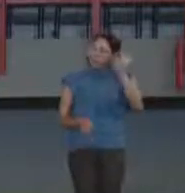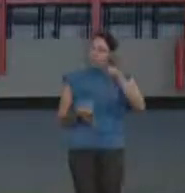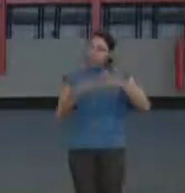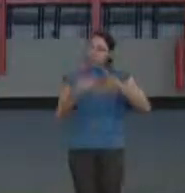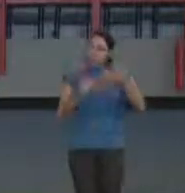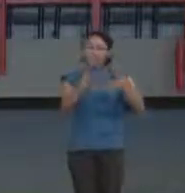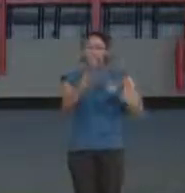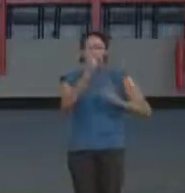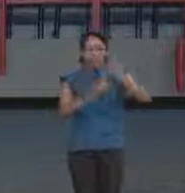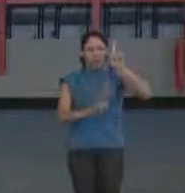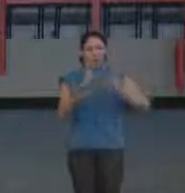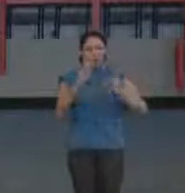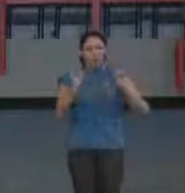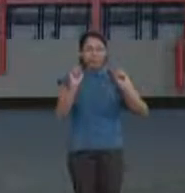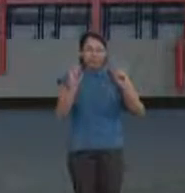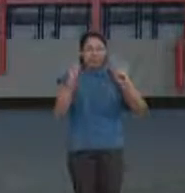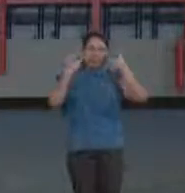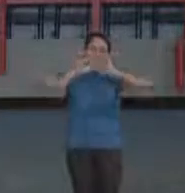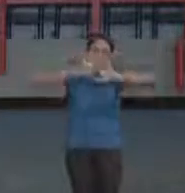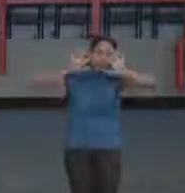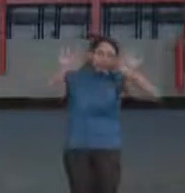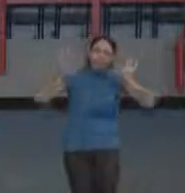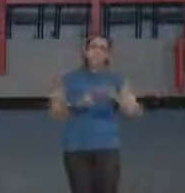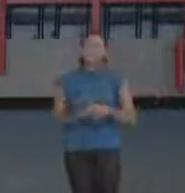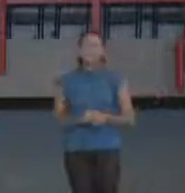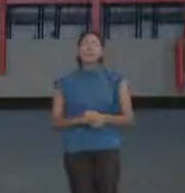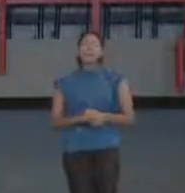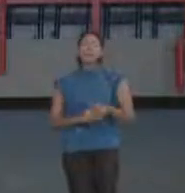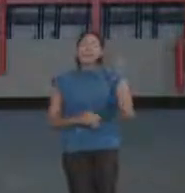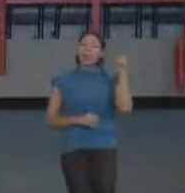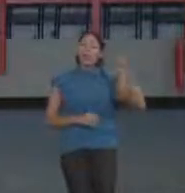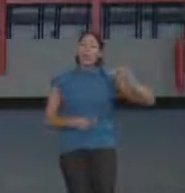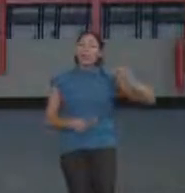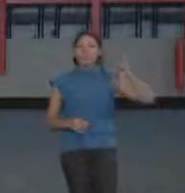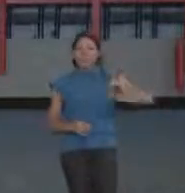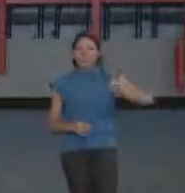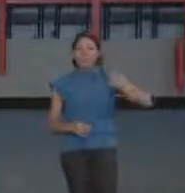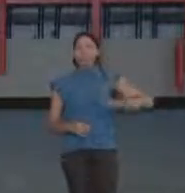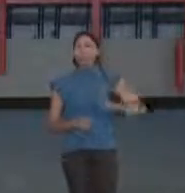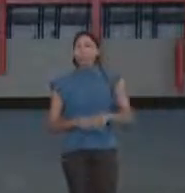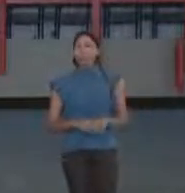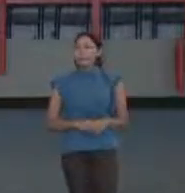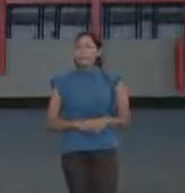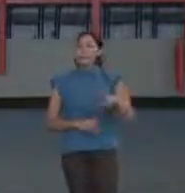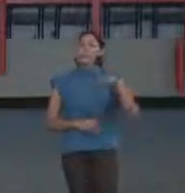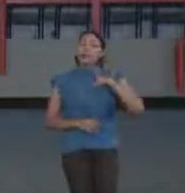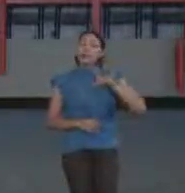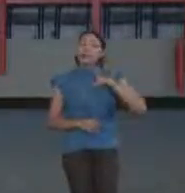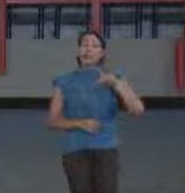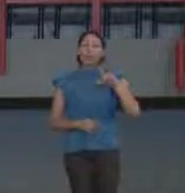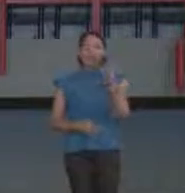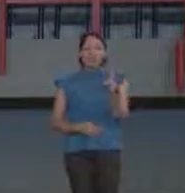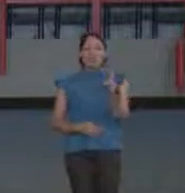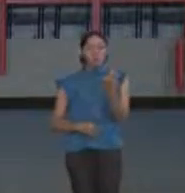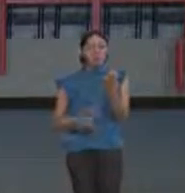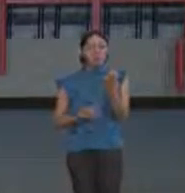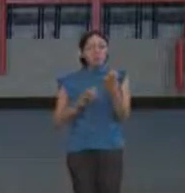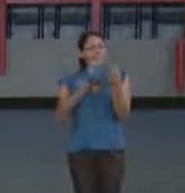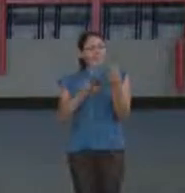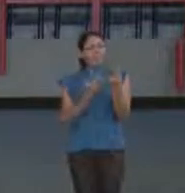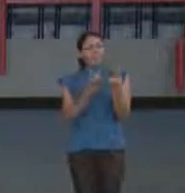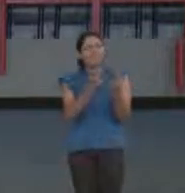gráfico. Tranquilo até aí? Um dado interessante. Existe uma informação nessa